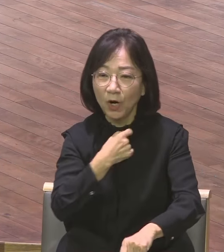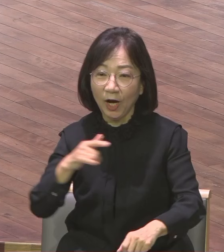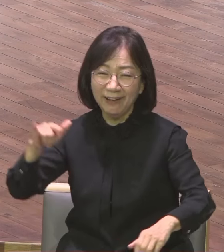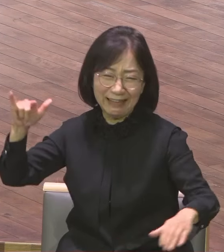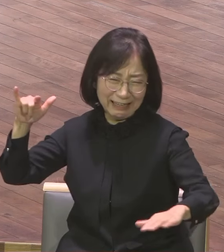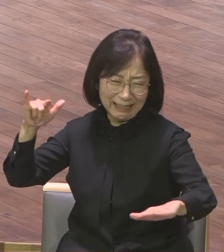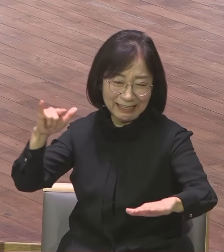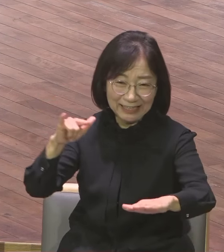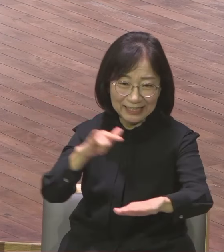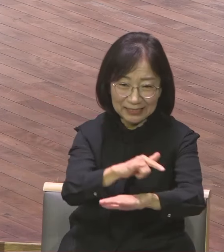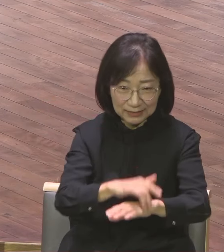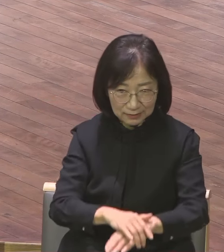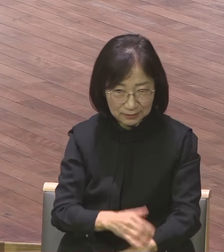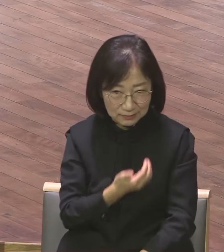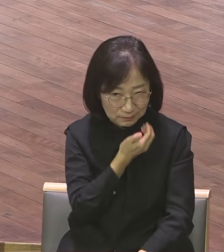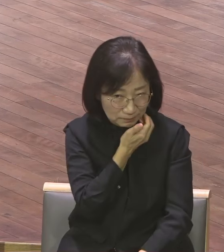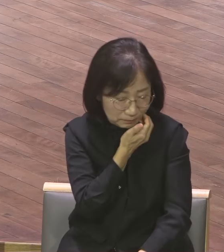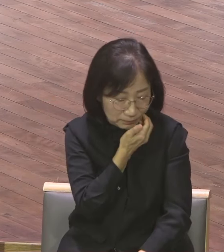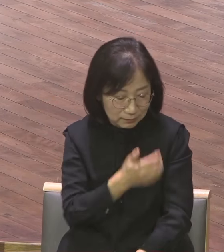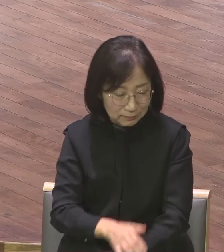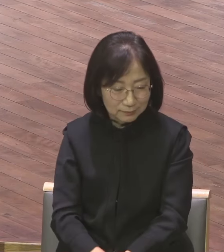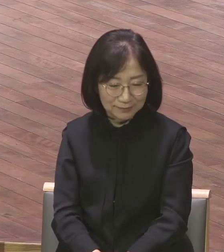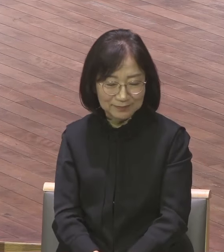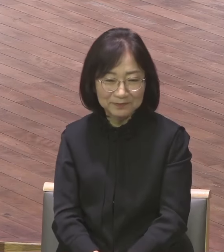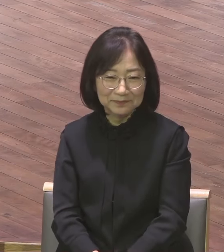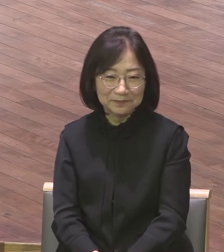불명예스럽지만 최고라고 합니다.